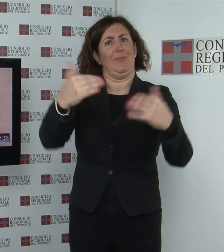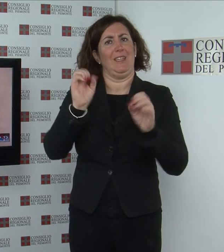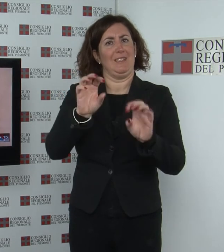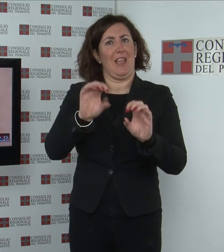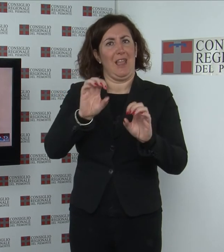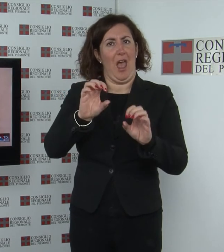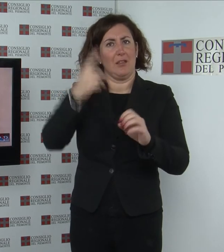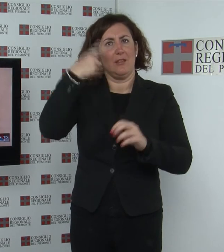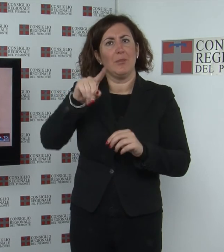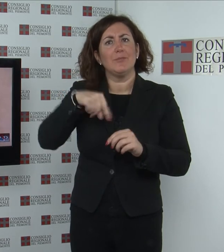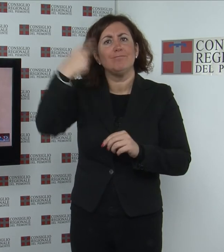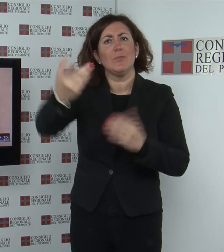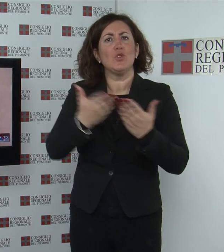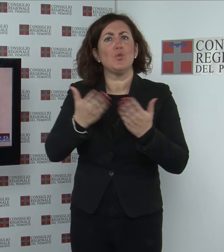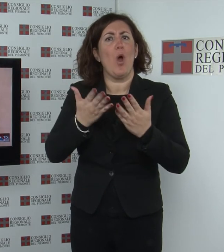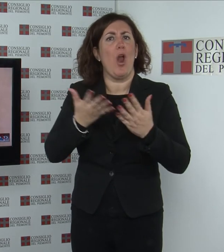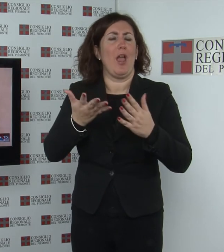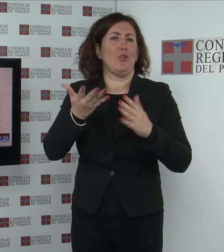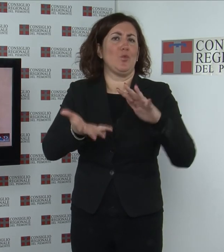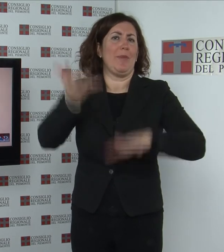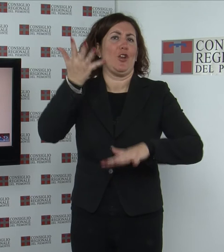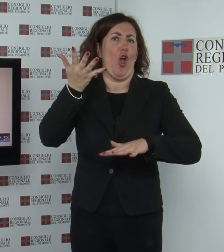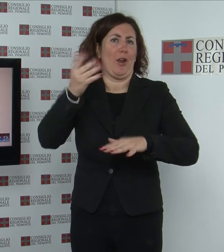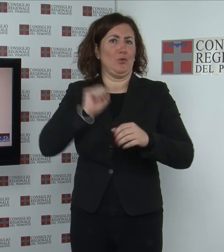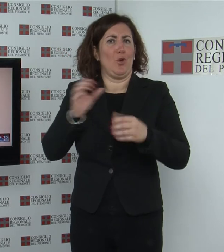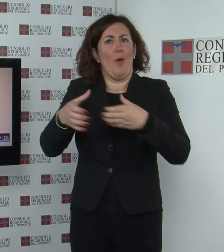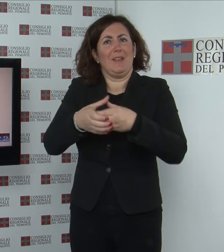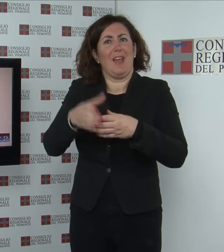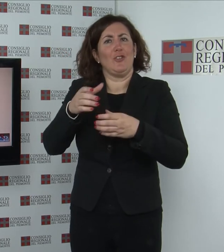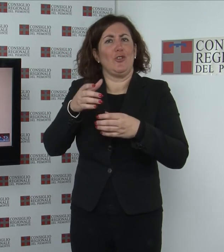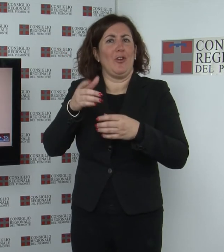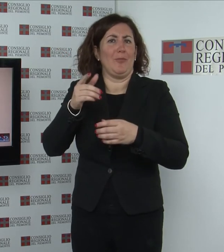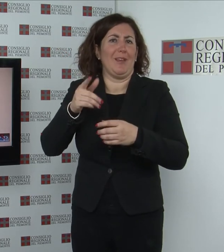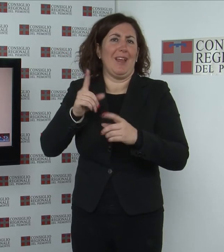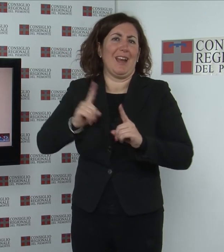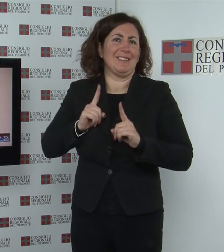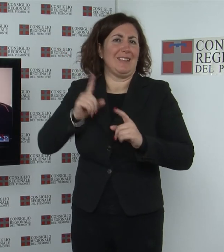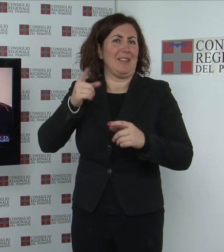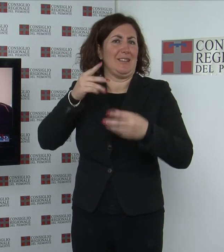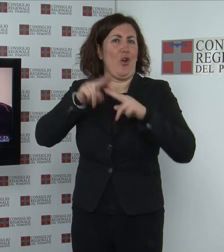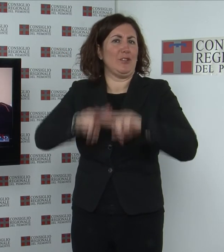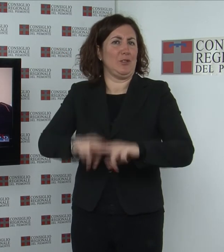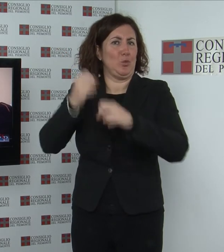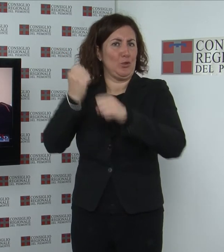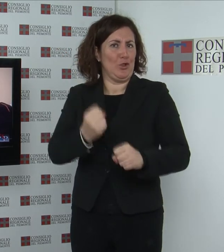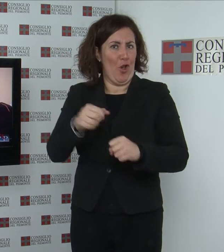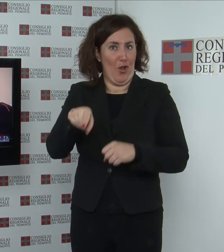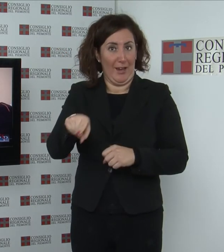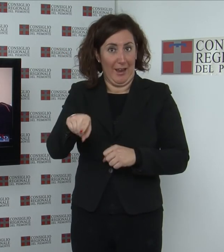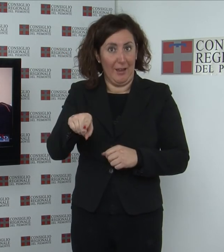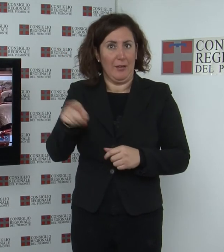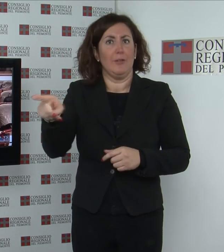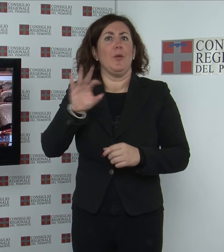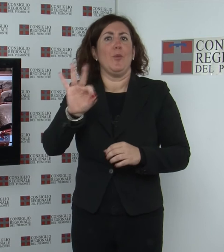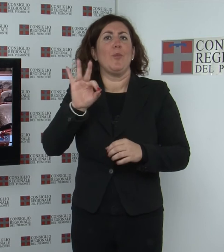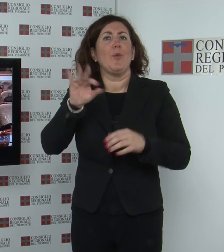superiori indetto dal comitato Resistenza e Costituzione sono stati illustrati i tre temi di quest'anno dopo il terremoto quale futuro per il campo di